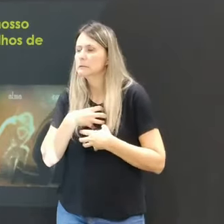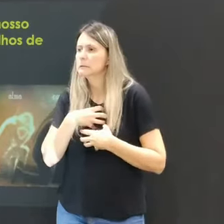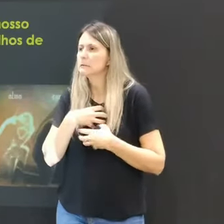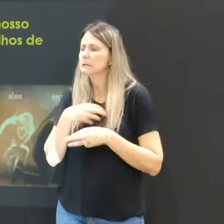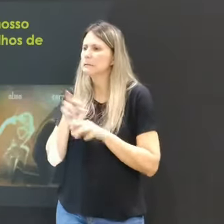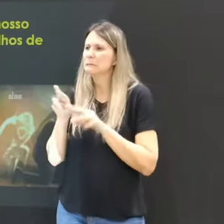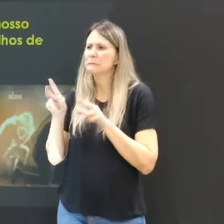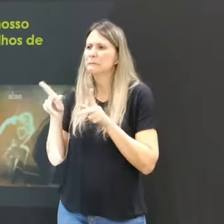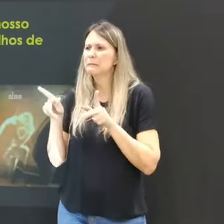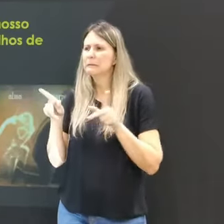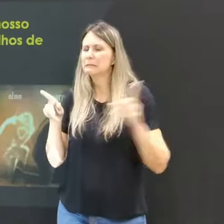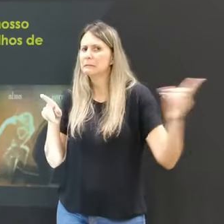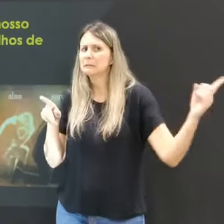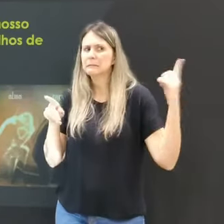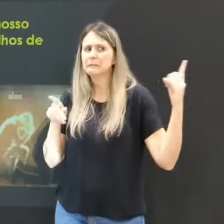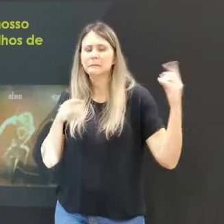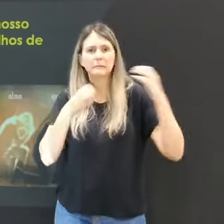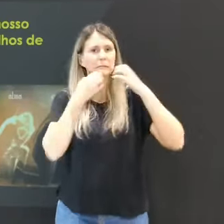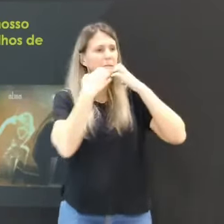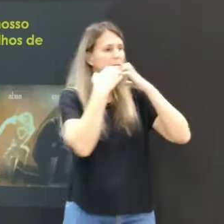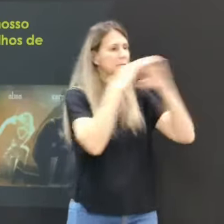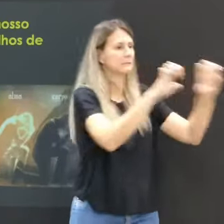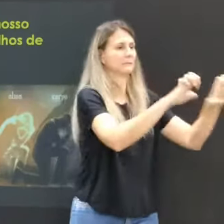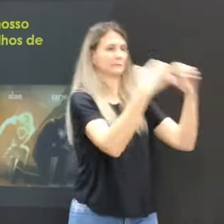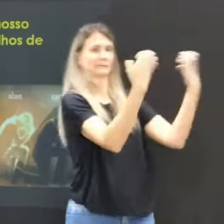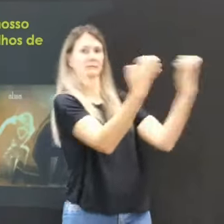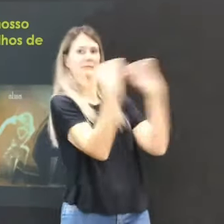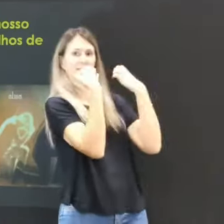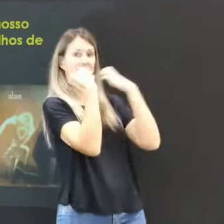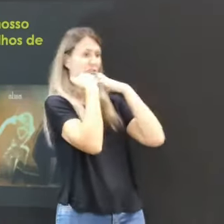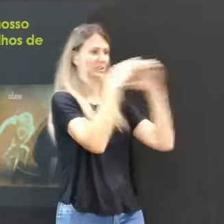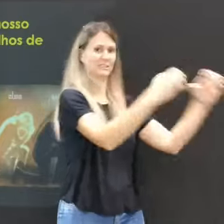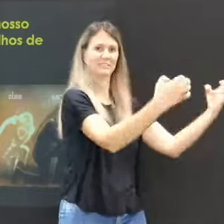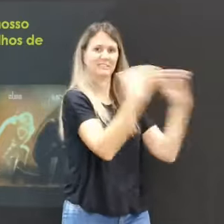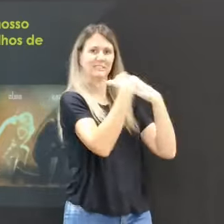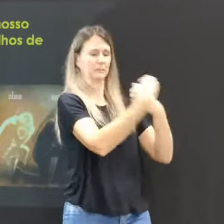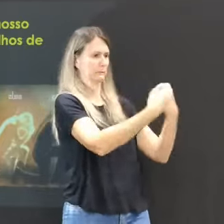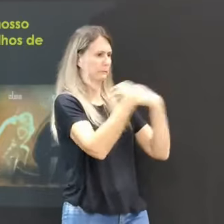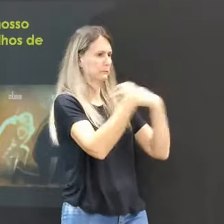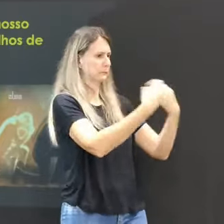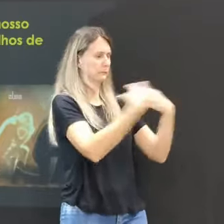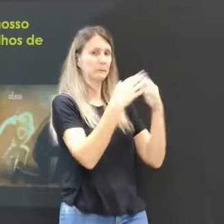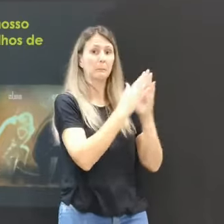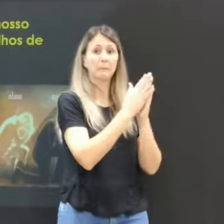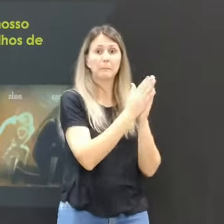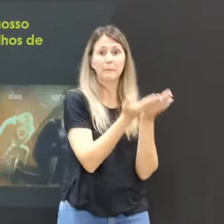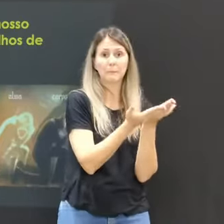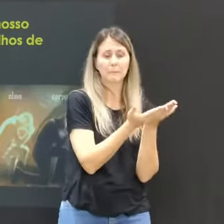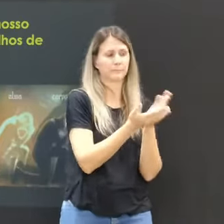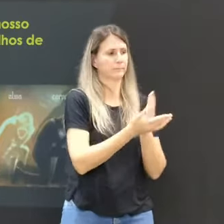Começa um sentimento, uma percepção. A pessoa vem, te evangeliza, né? Te ensina a palavra de